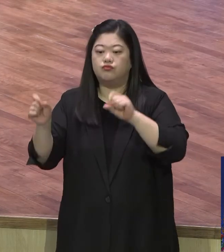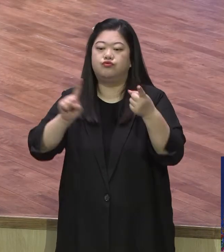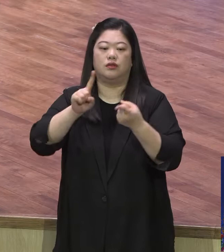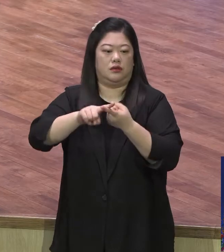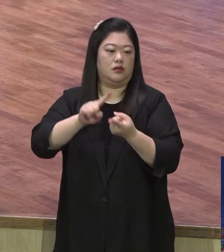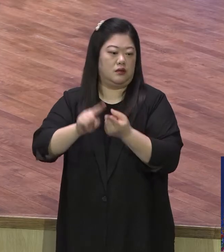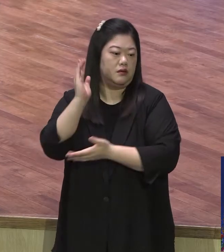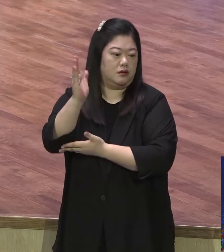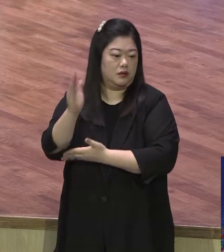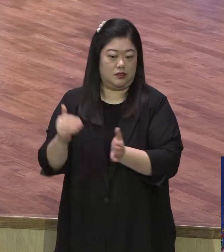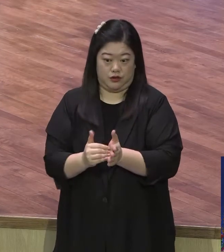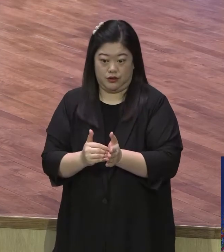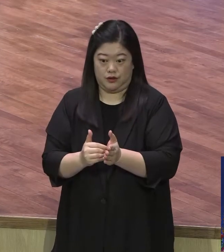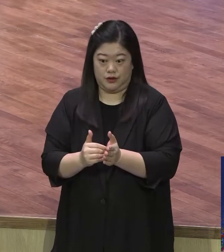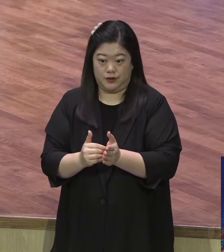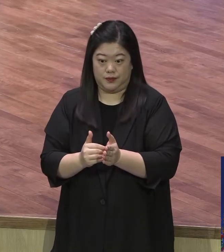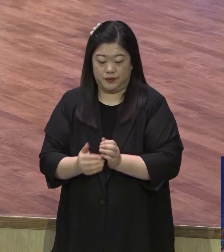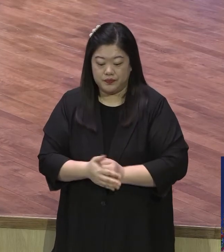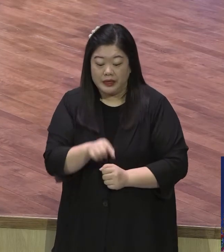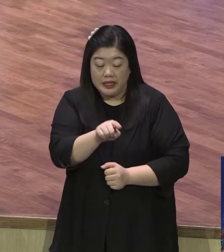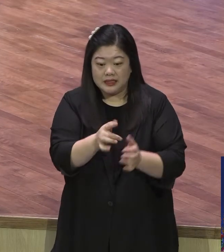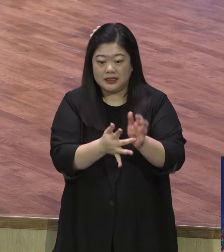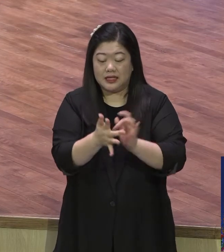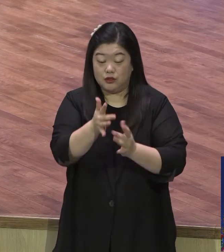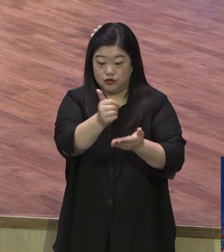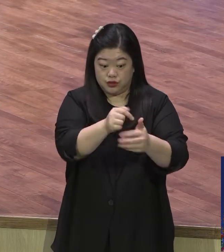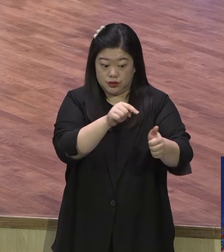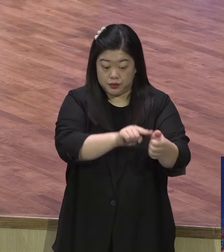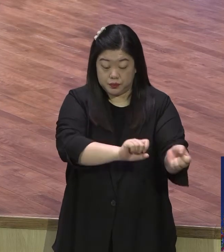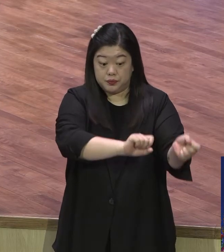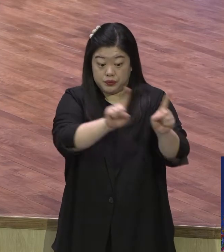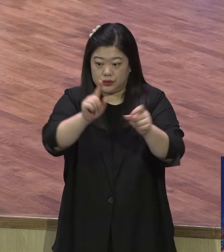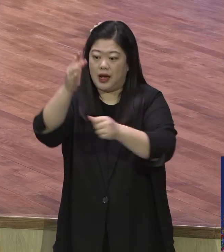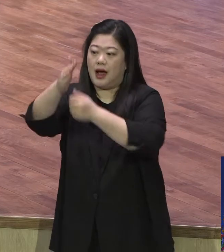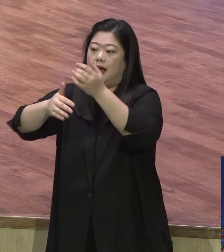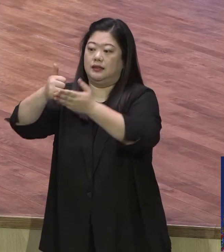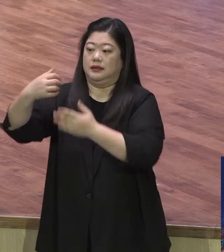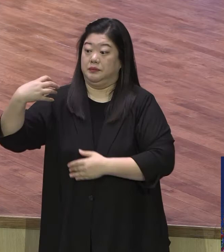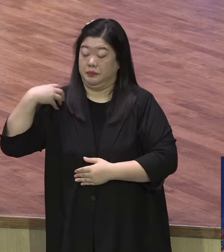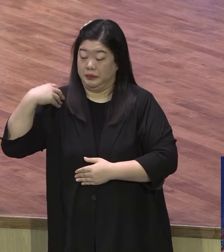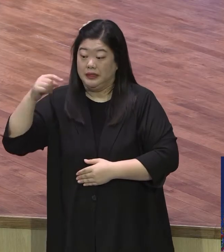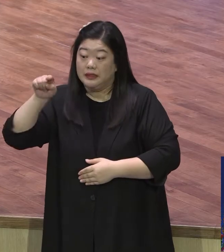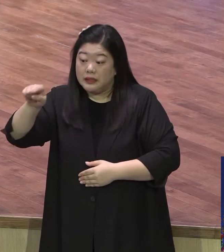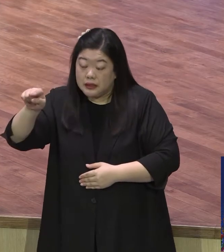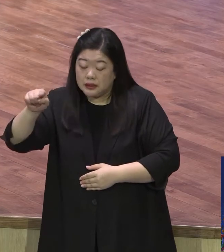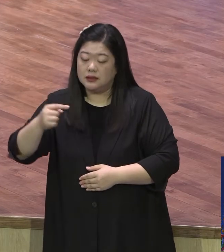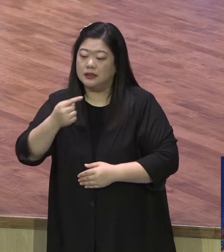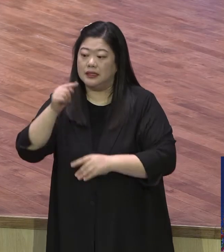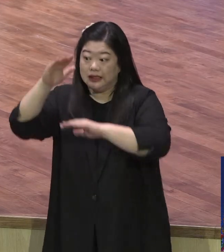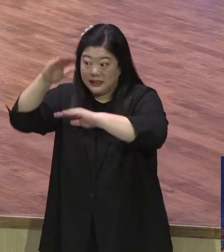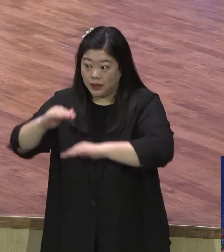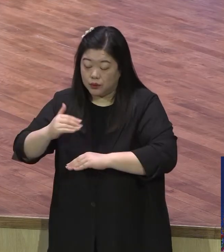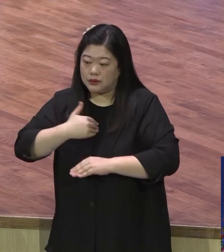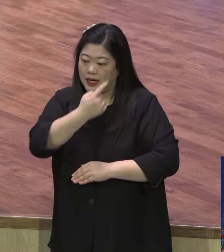예수를 하나님이 살린지라 우리가 다 이 일의 정의로다 베드로의 외칩니다